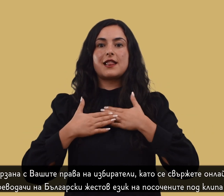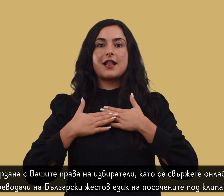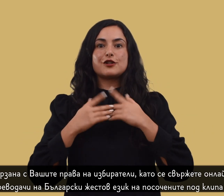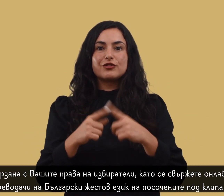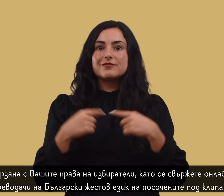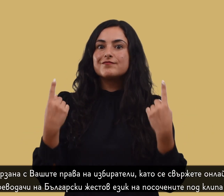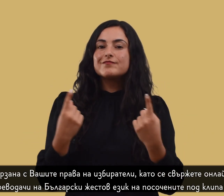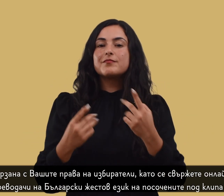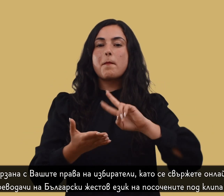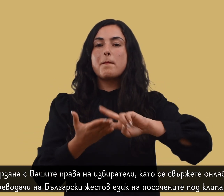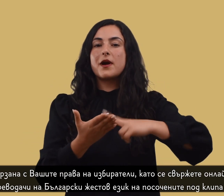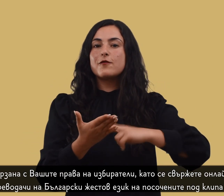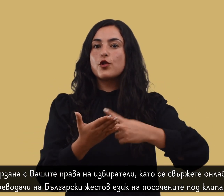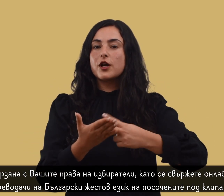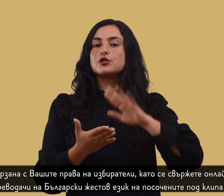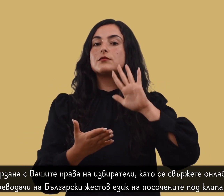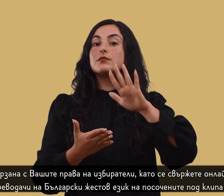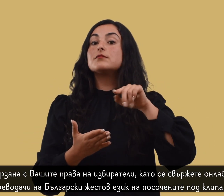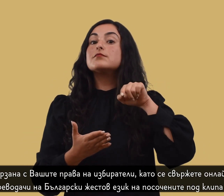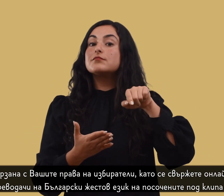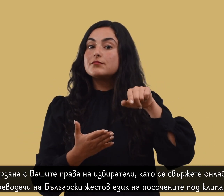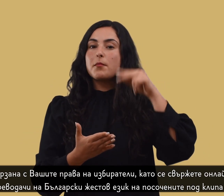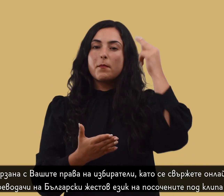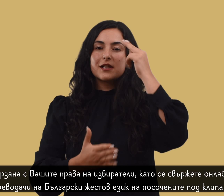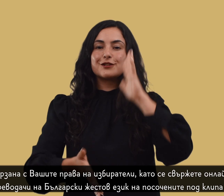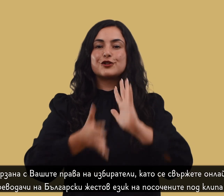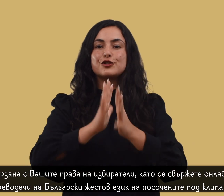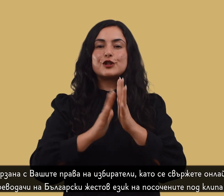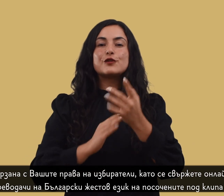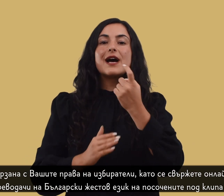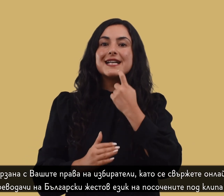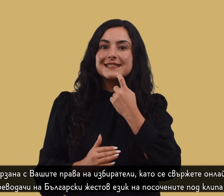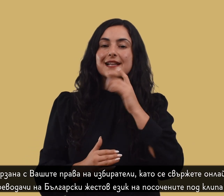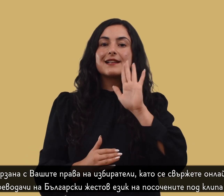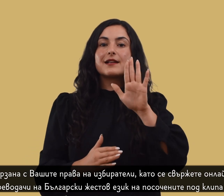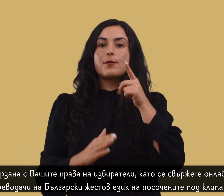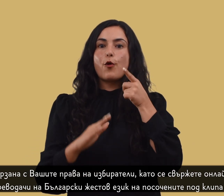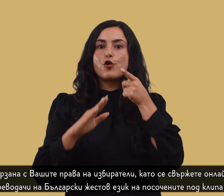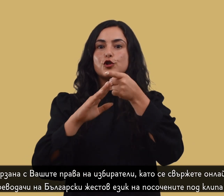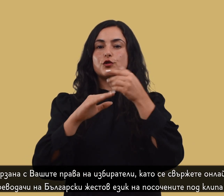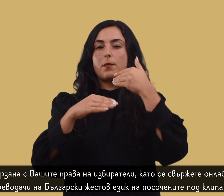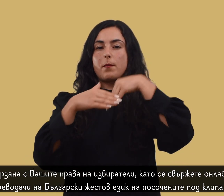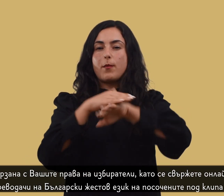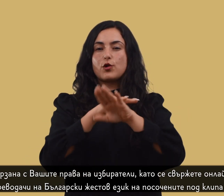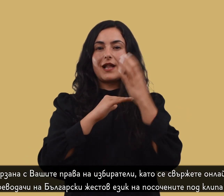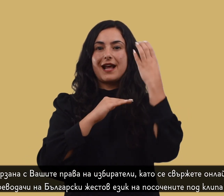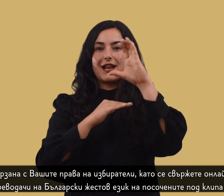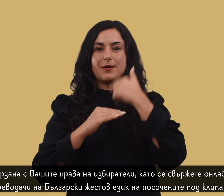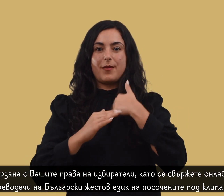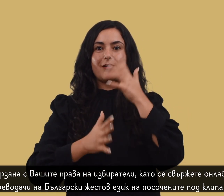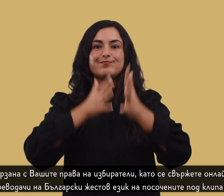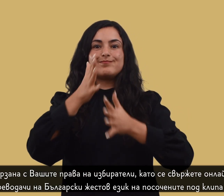преводачи на български жестов език на посочените под клипа телефони.